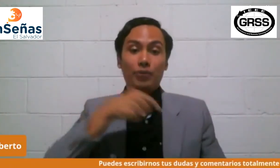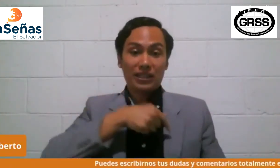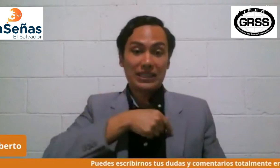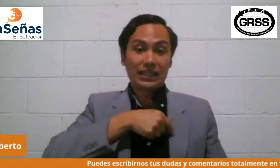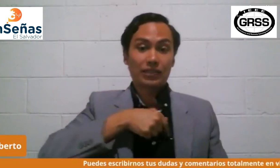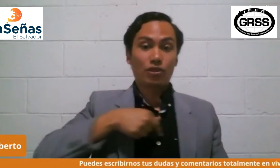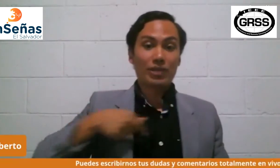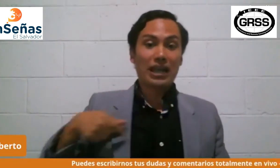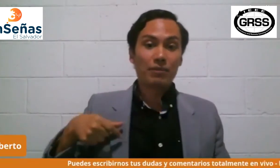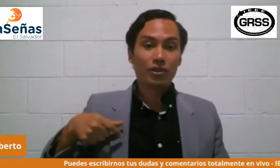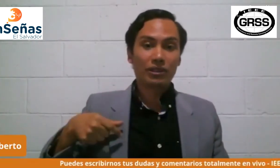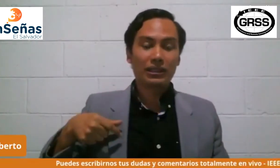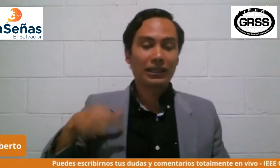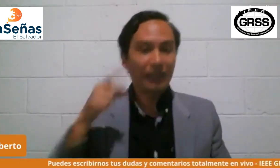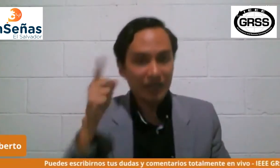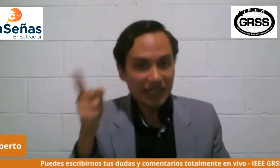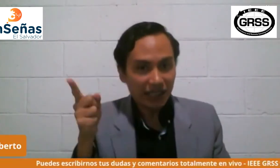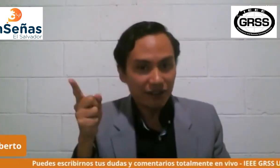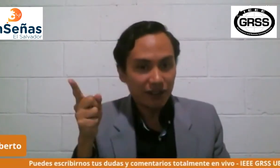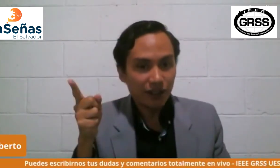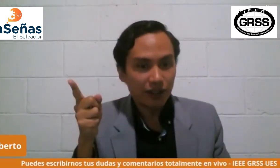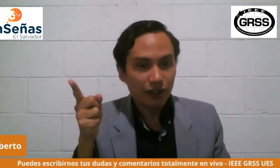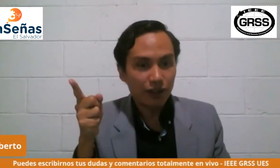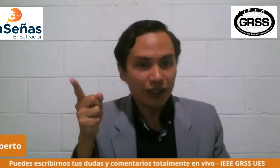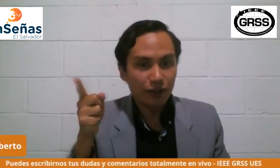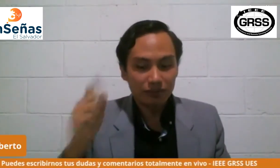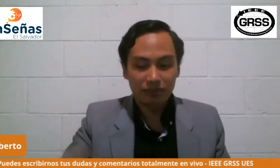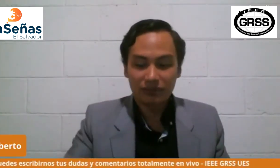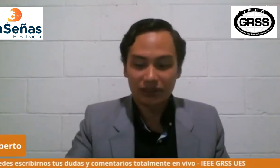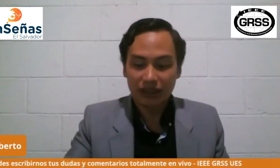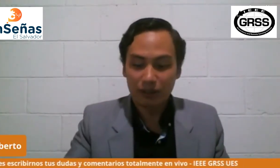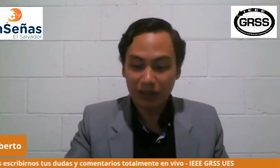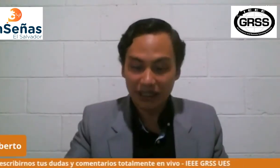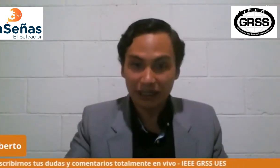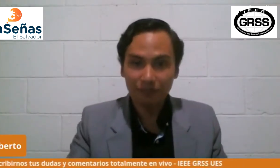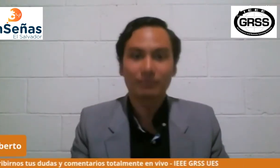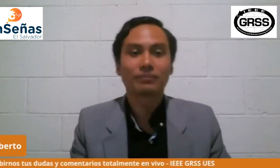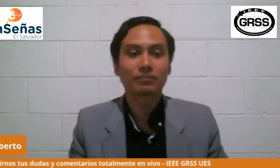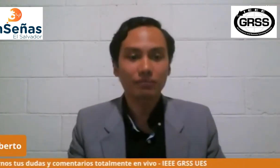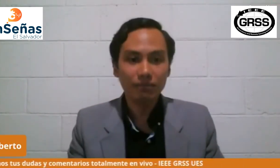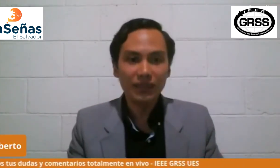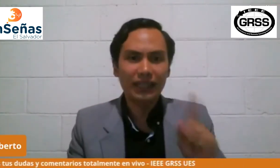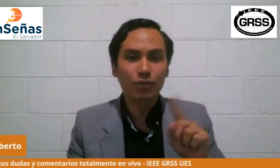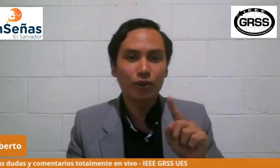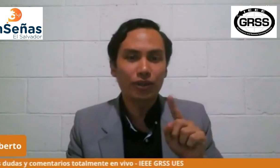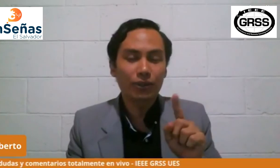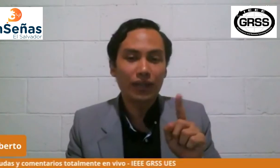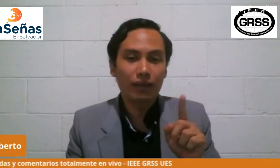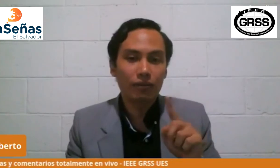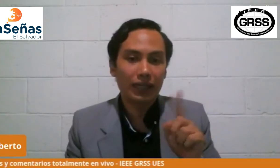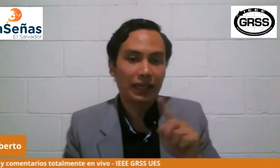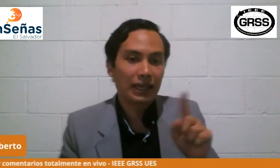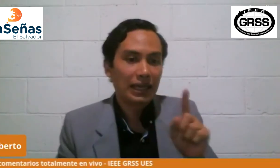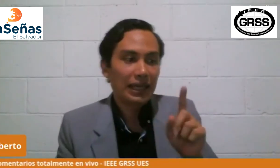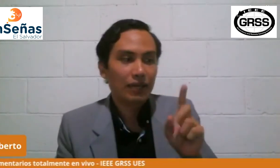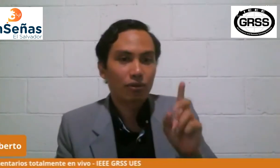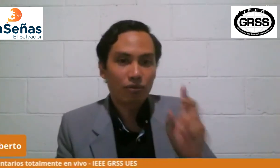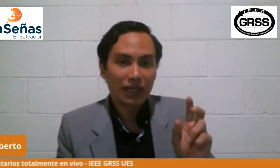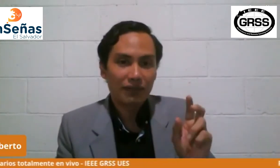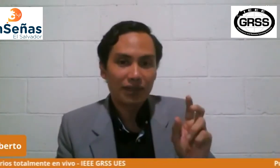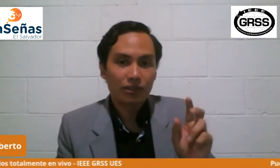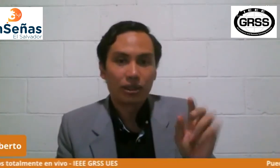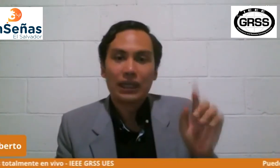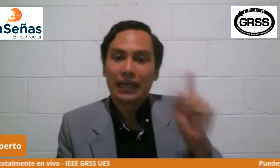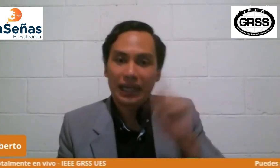y pueden decir yo me llamo, y revisan el alfabeto dactilológico, se lo aprenden. Aquí un poco de cuidado con